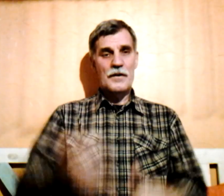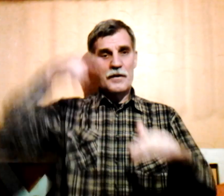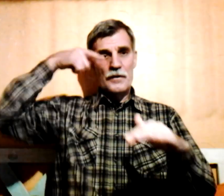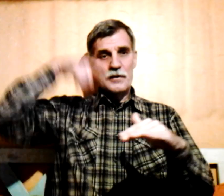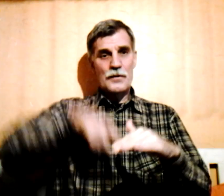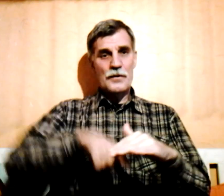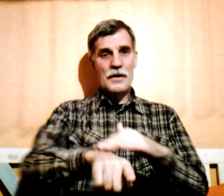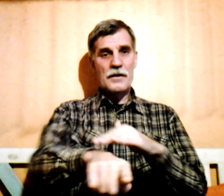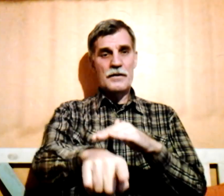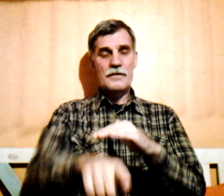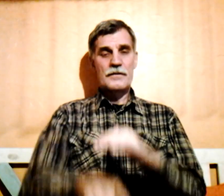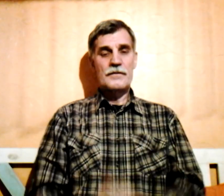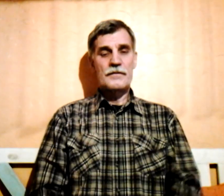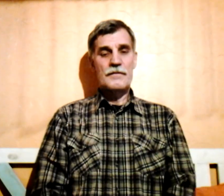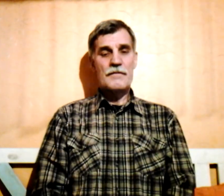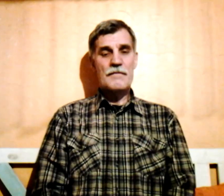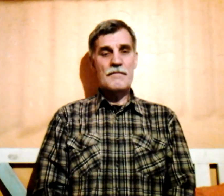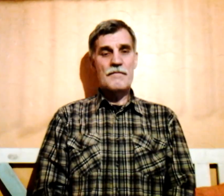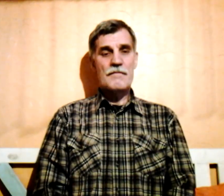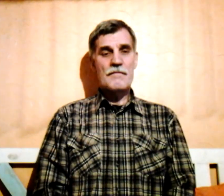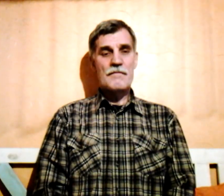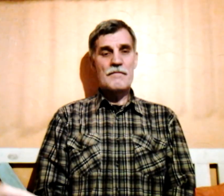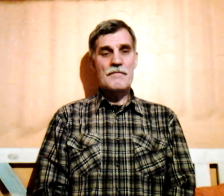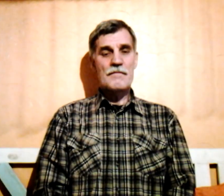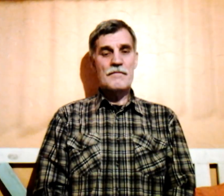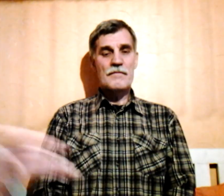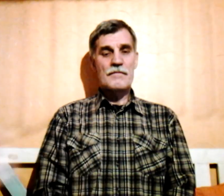Garage. Парковка. Парковка.